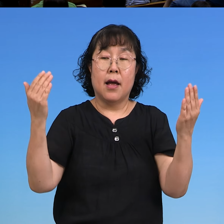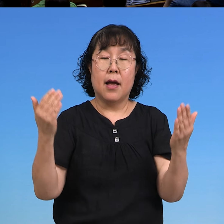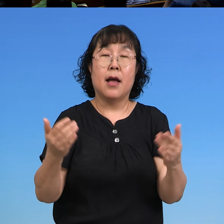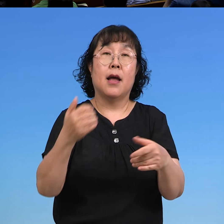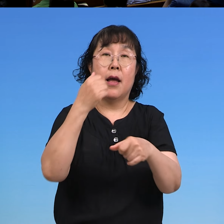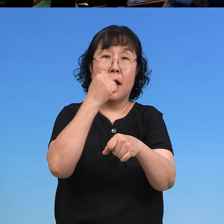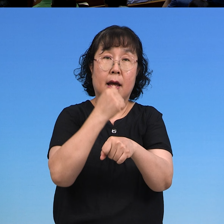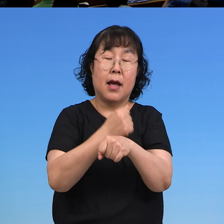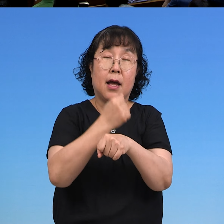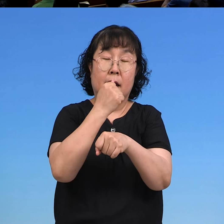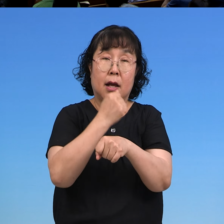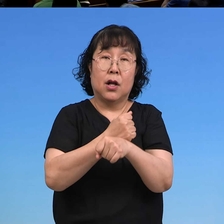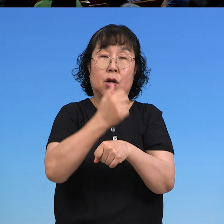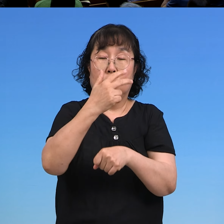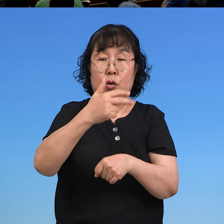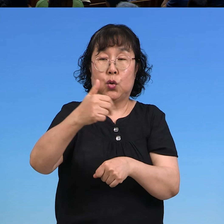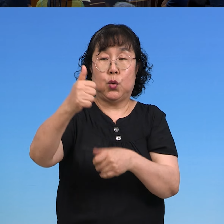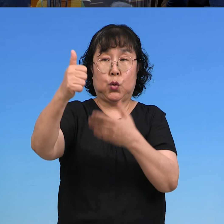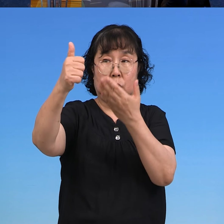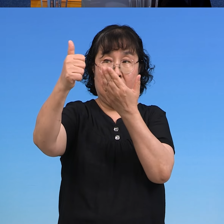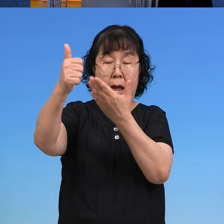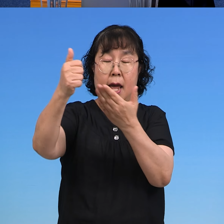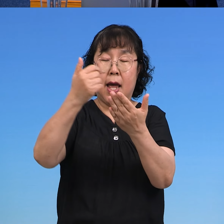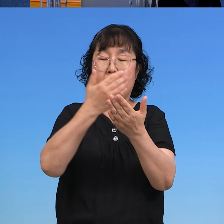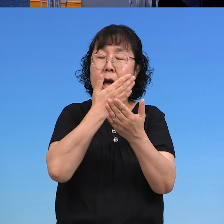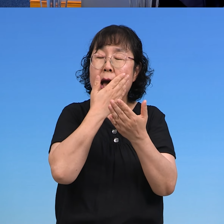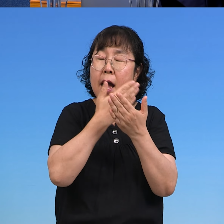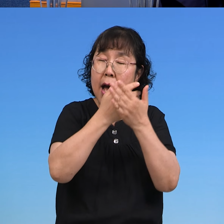주께 맡기지 않는 자에게